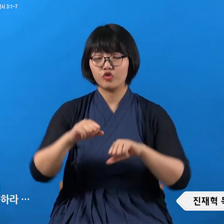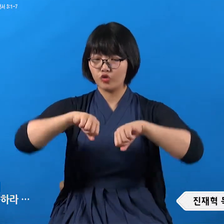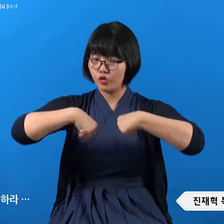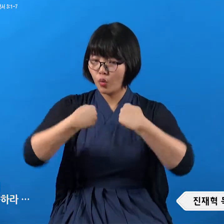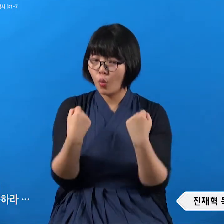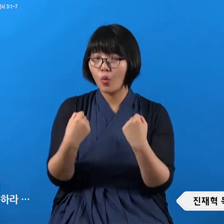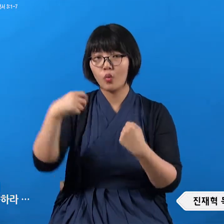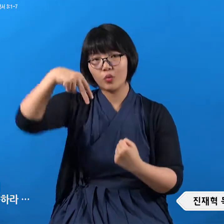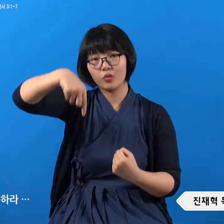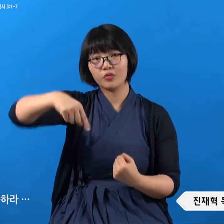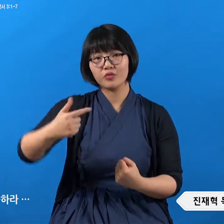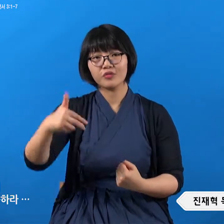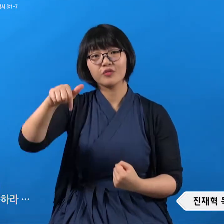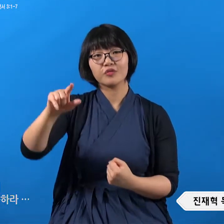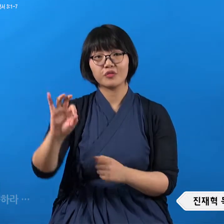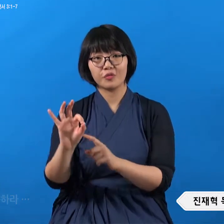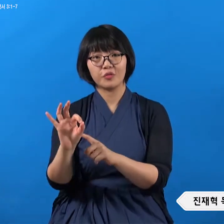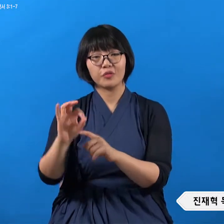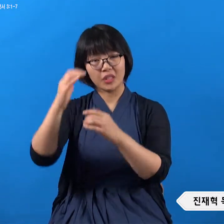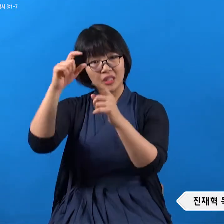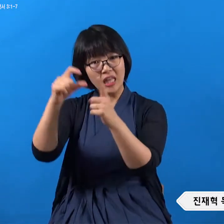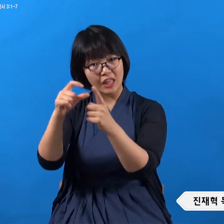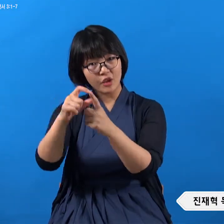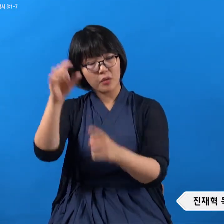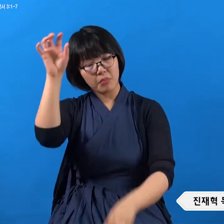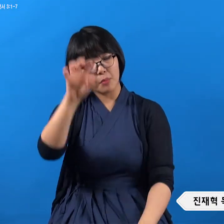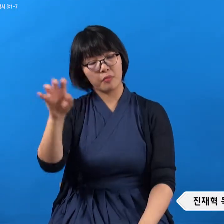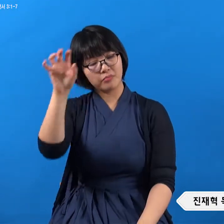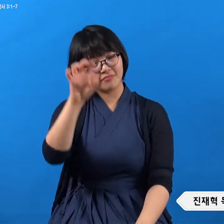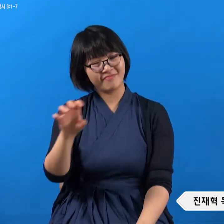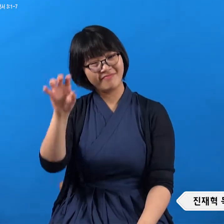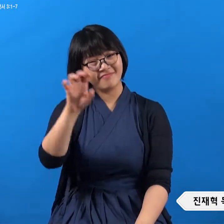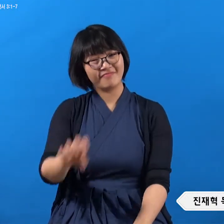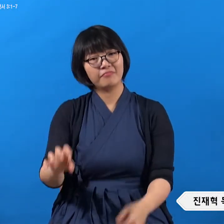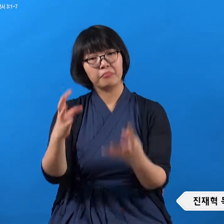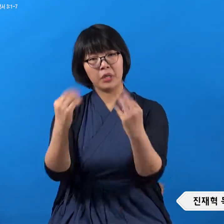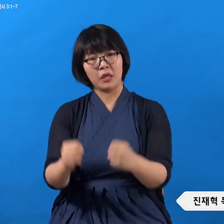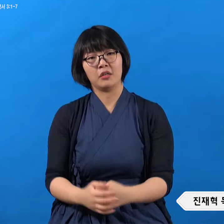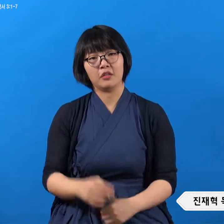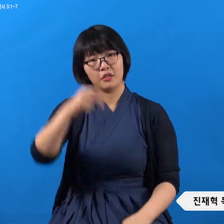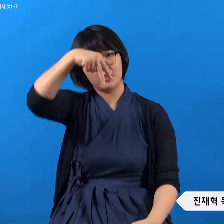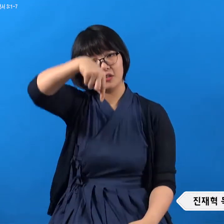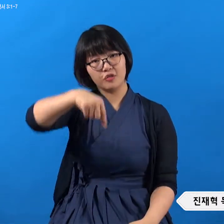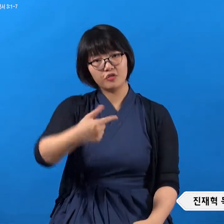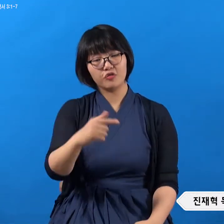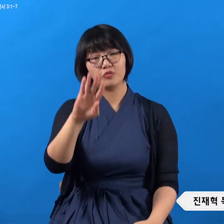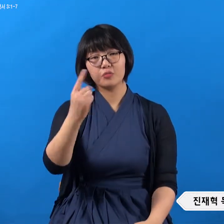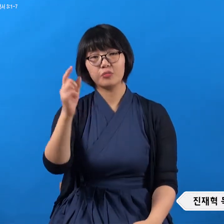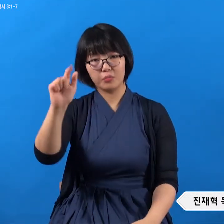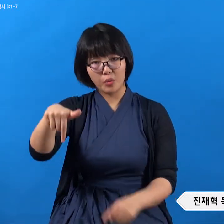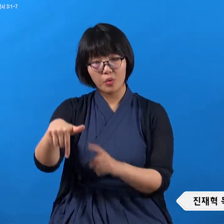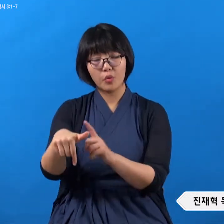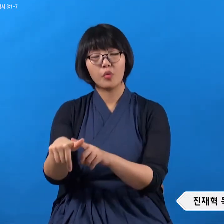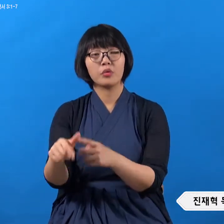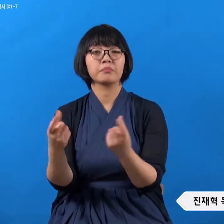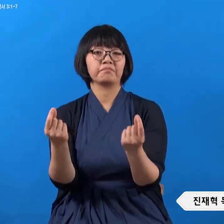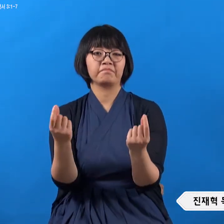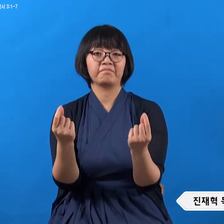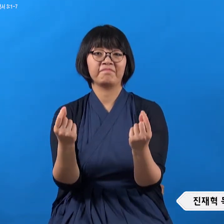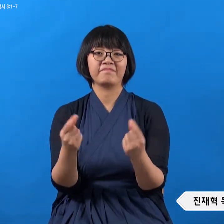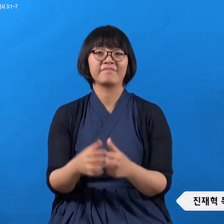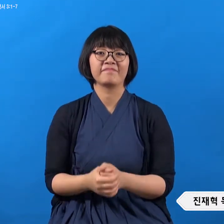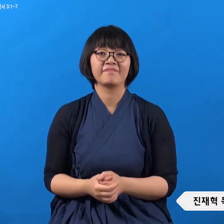이 순종이란 단어는 우리는 계속해서 반복되었던 단어입니다. 순복하라, submit